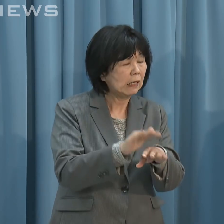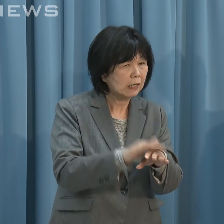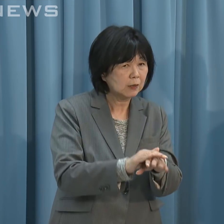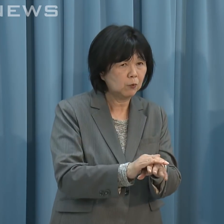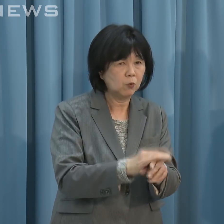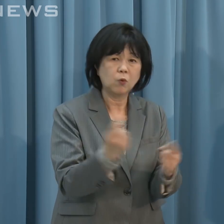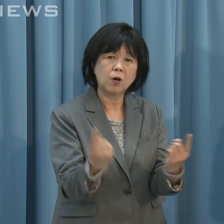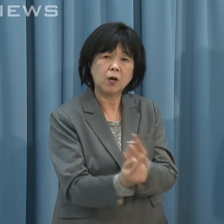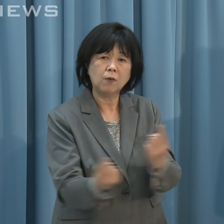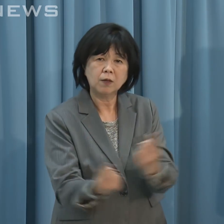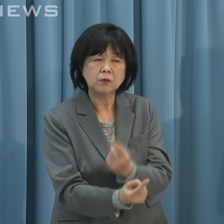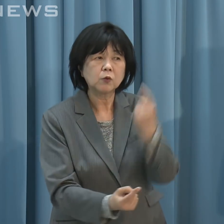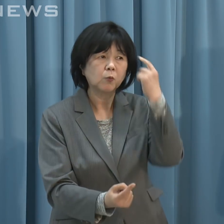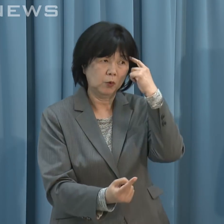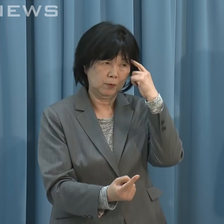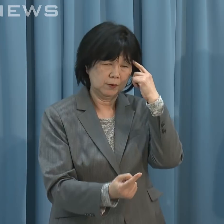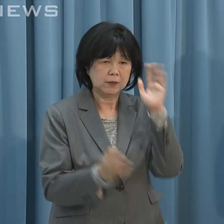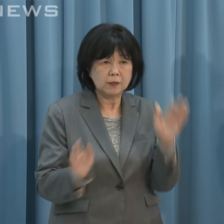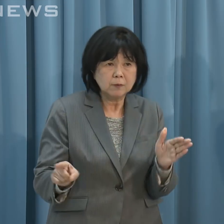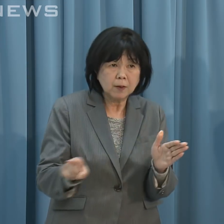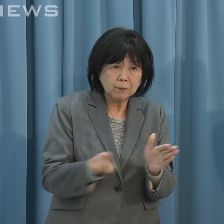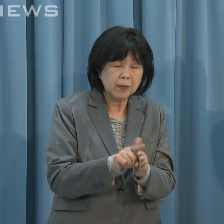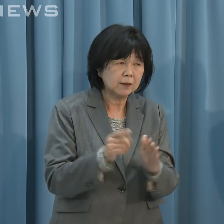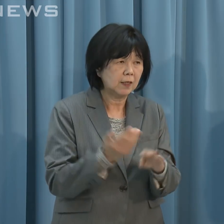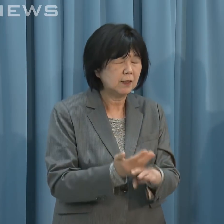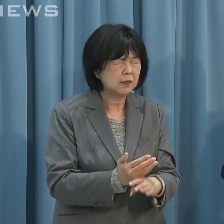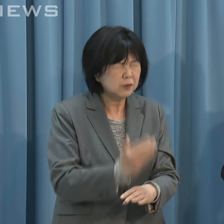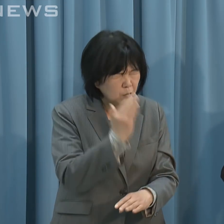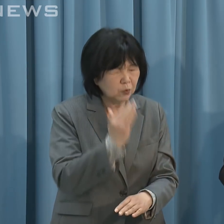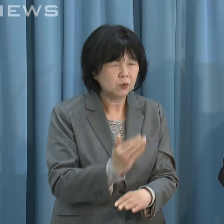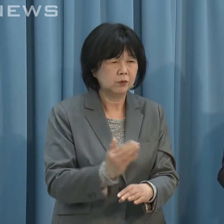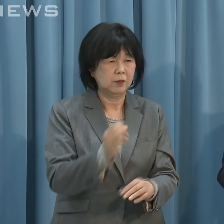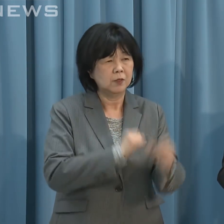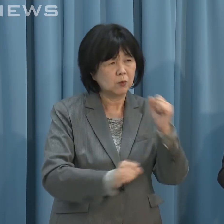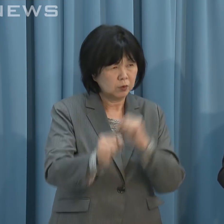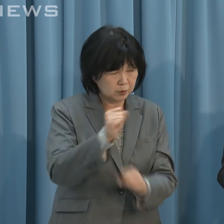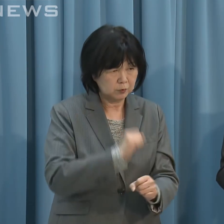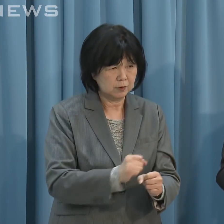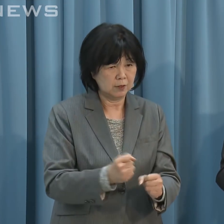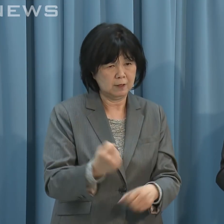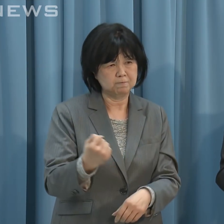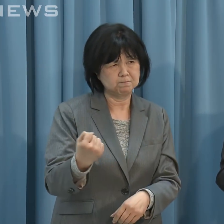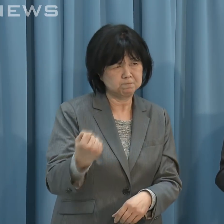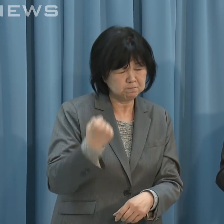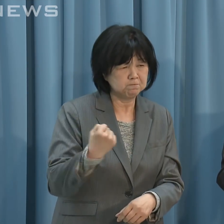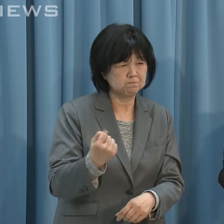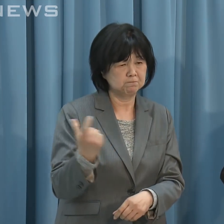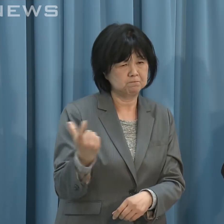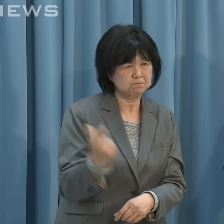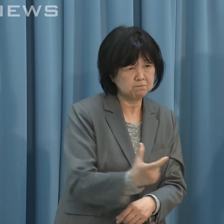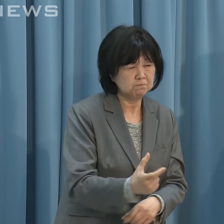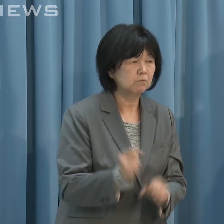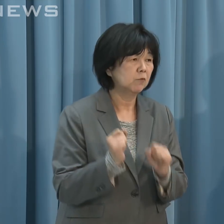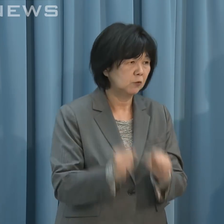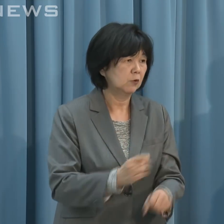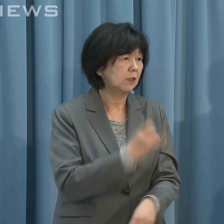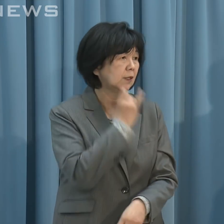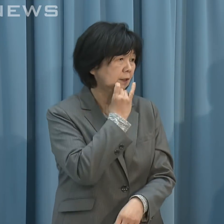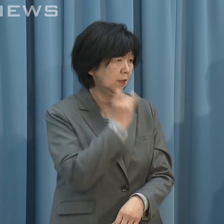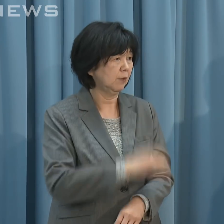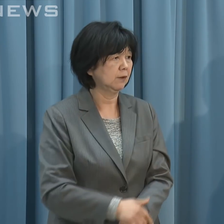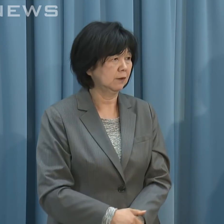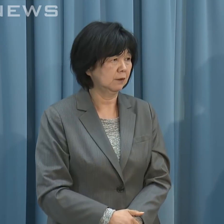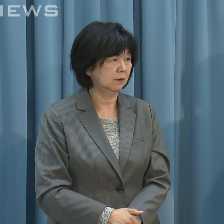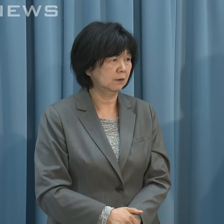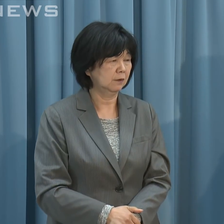思いますので、今まで以上にその取り組みというものが強化されることを期待しているところであります。 感染者数の